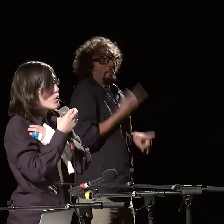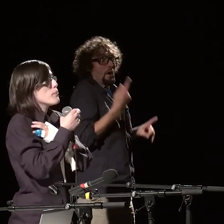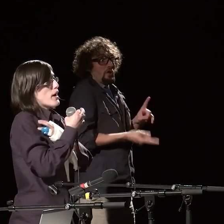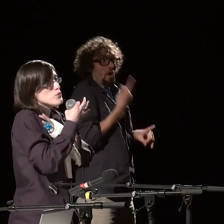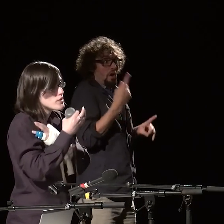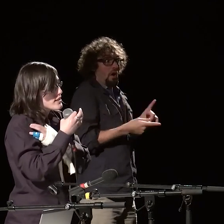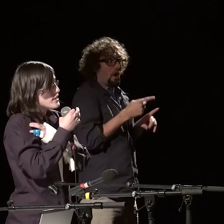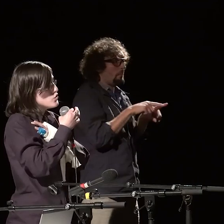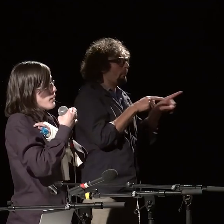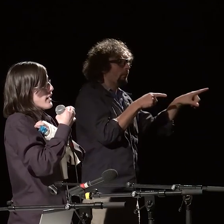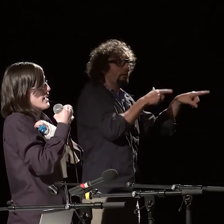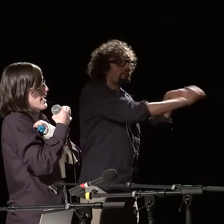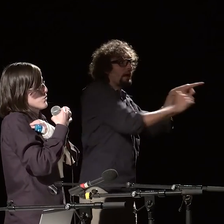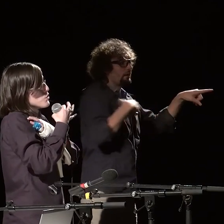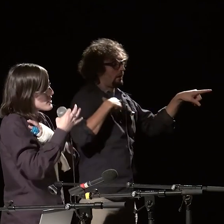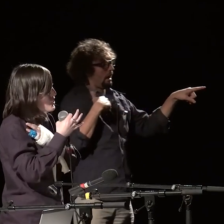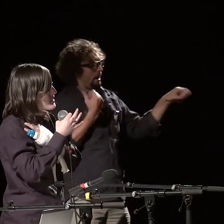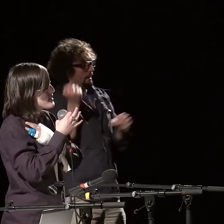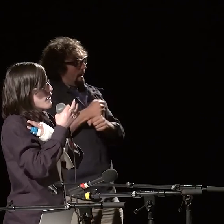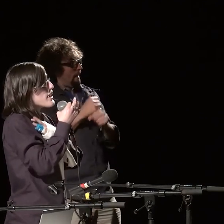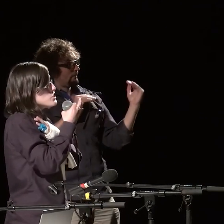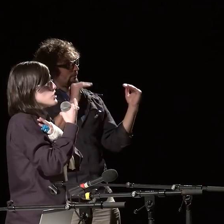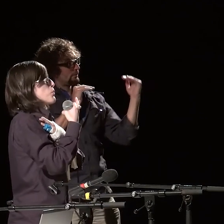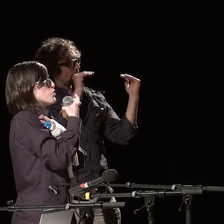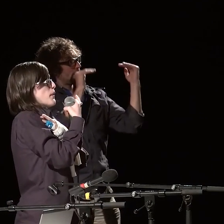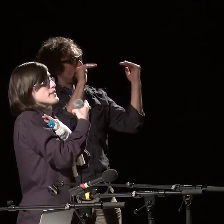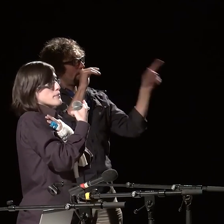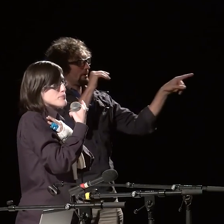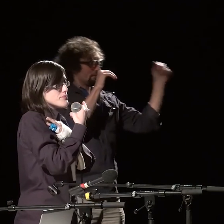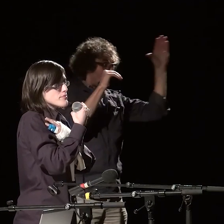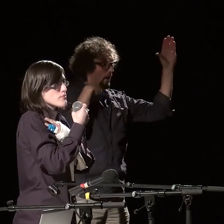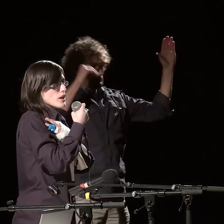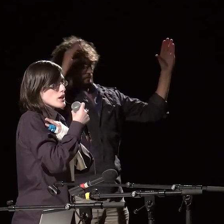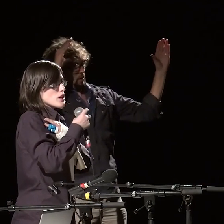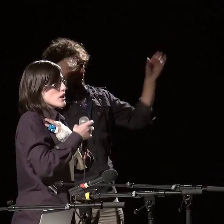autre savoir, par une autre alternative, par une autre richesse qui n'est pas la richesse produite par l'État.